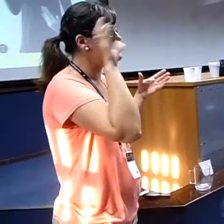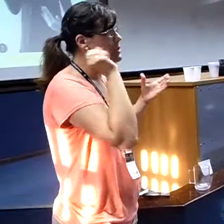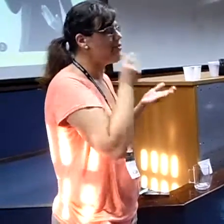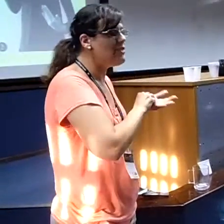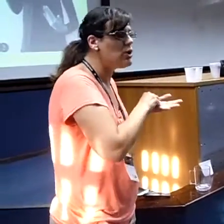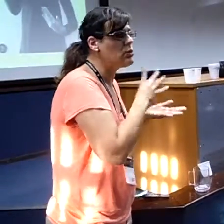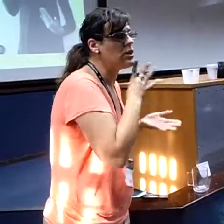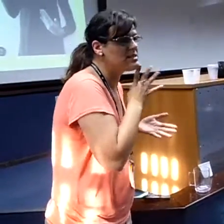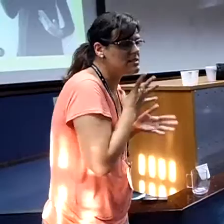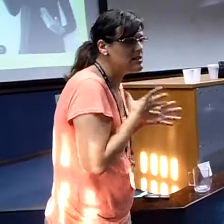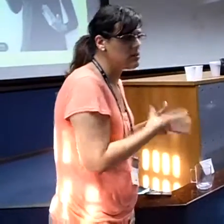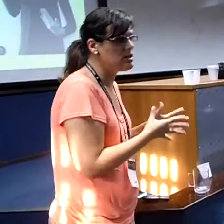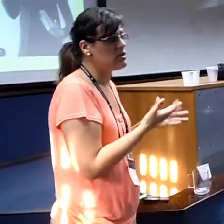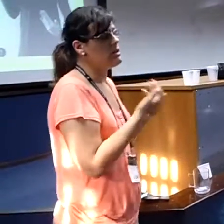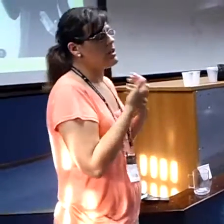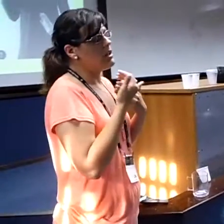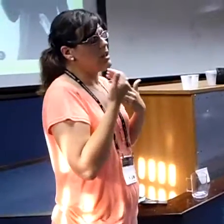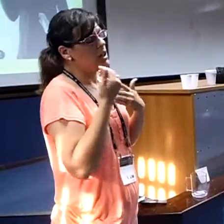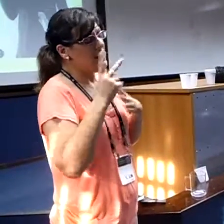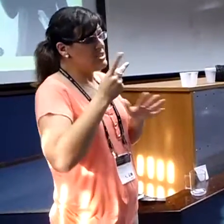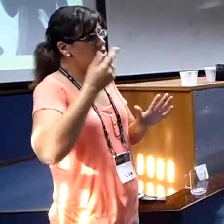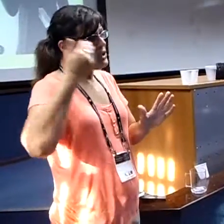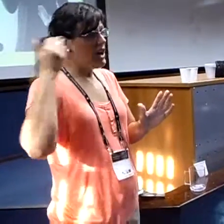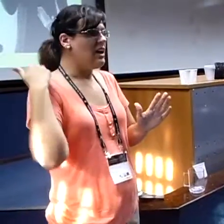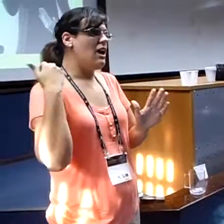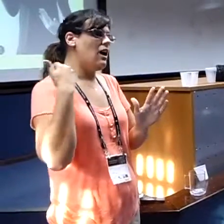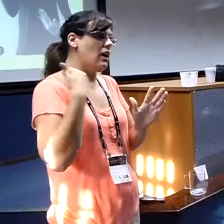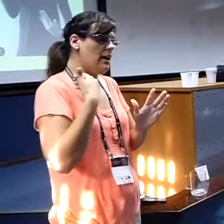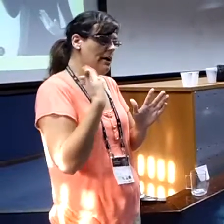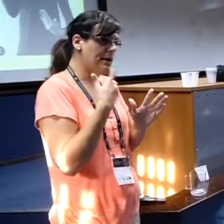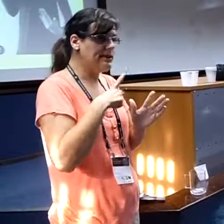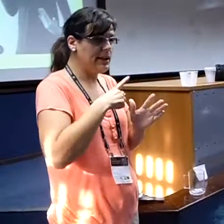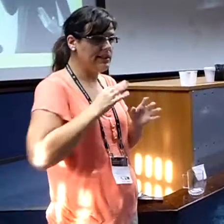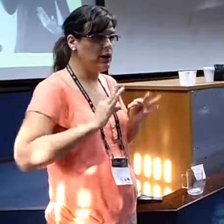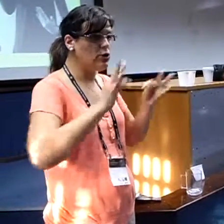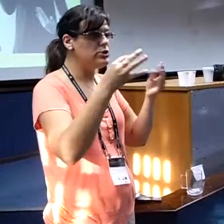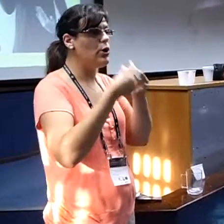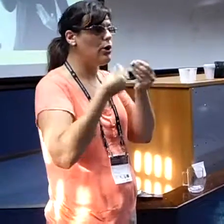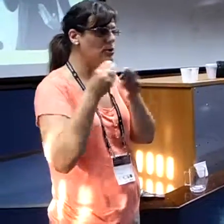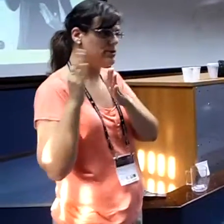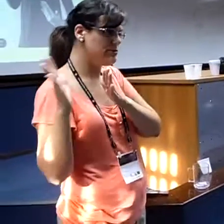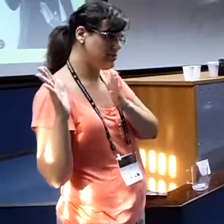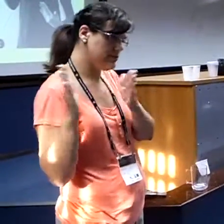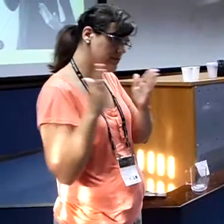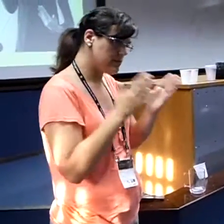eu acredito, né? As pessoas ouvintes não conhecem muito essa história, né?